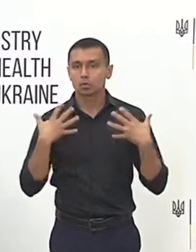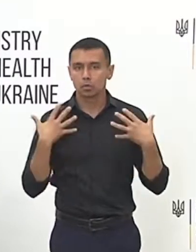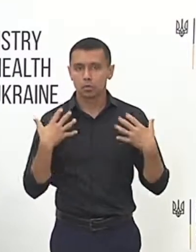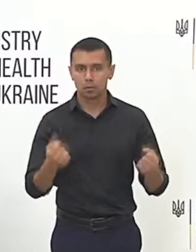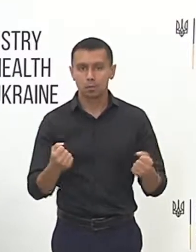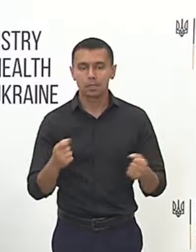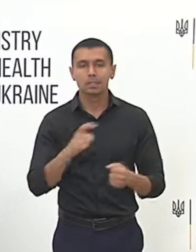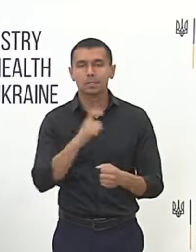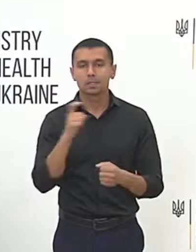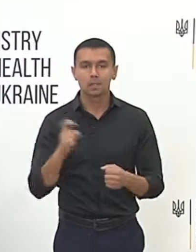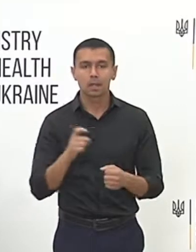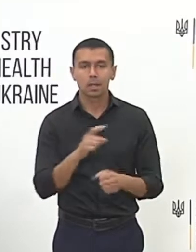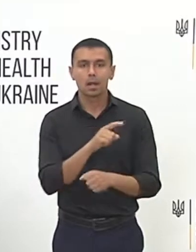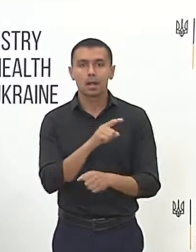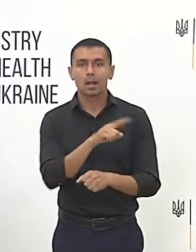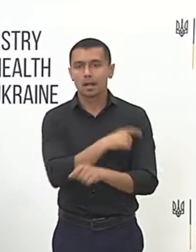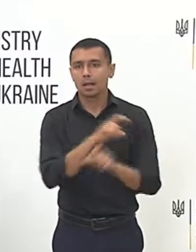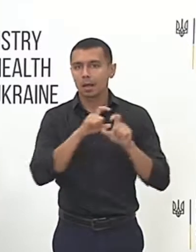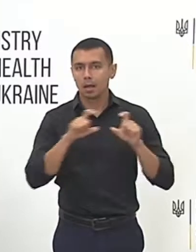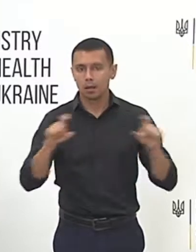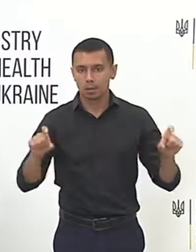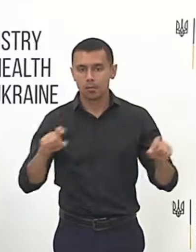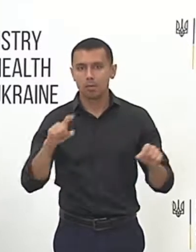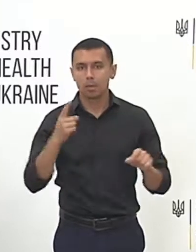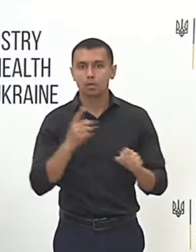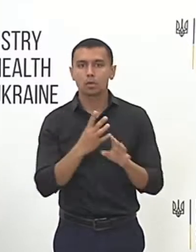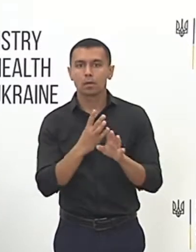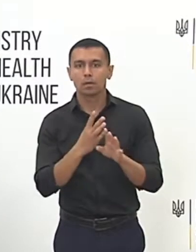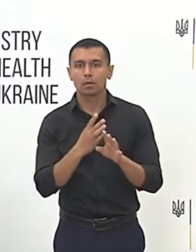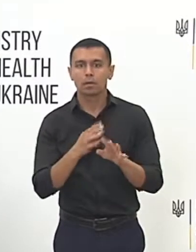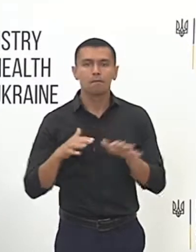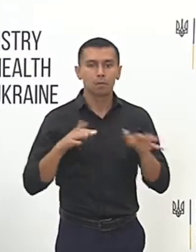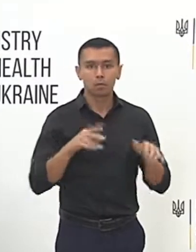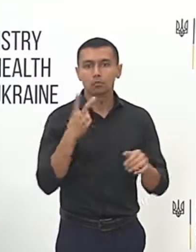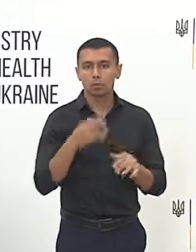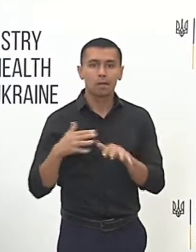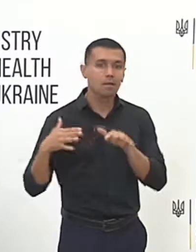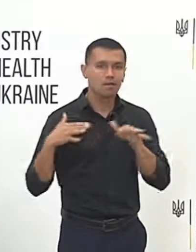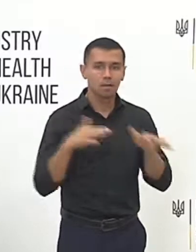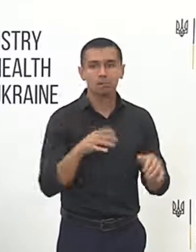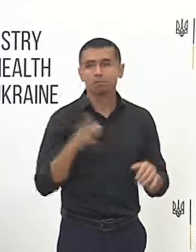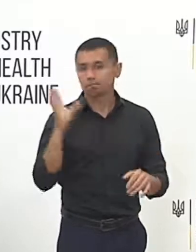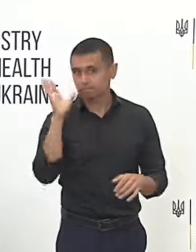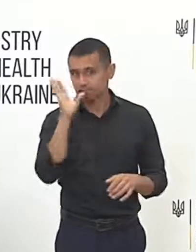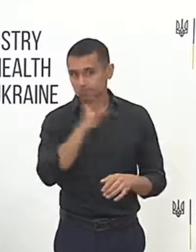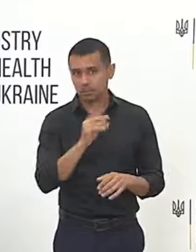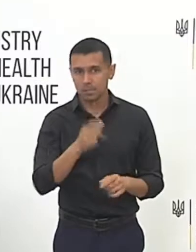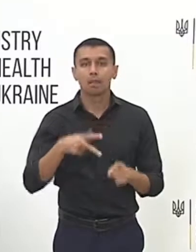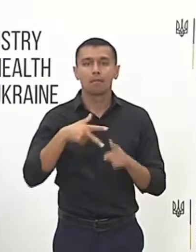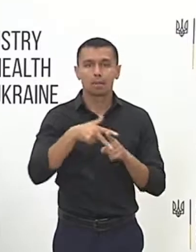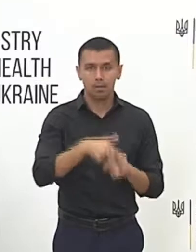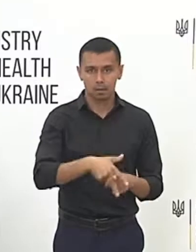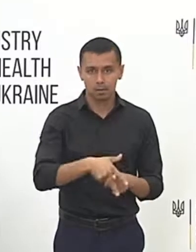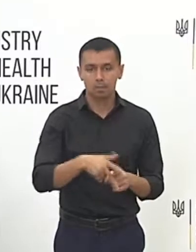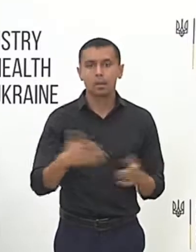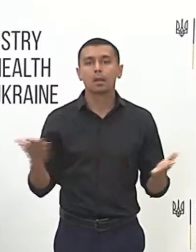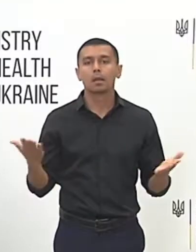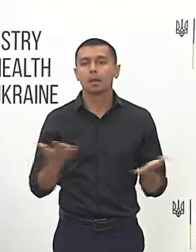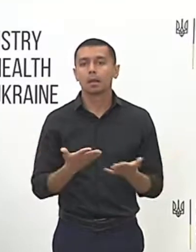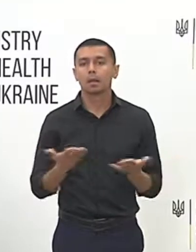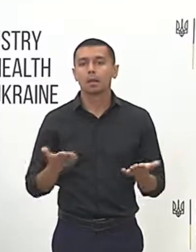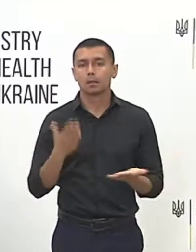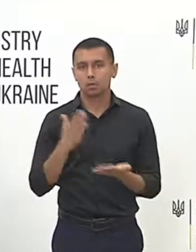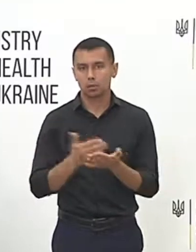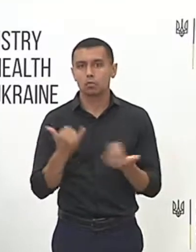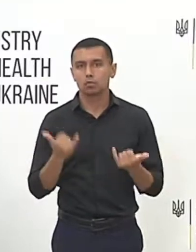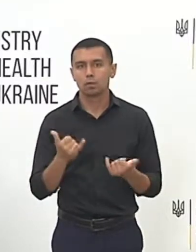здоров'я з лікарнями в першої хвилі і другої хвилі справляється з навантаженням, яке